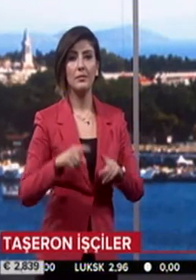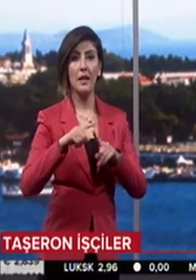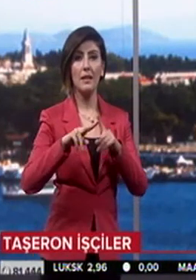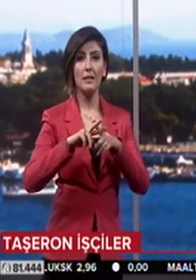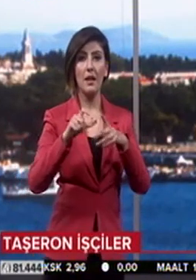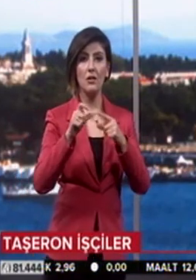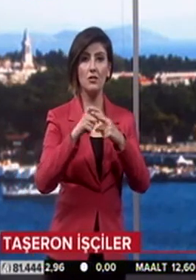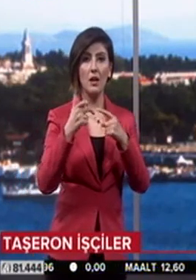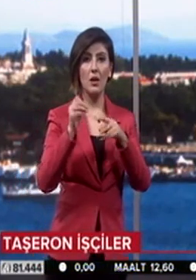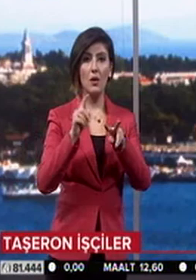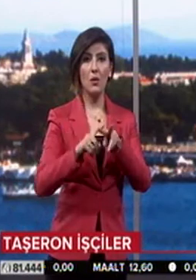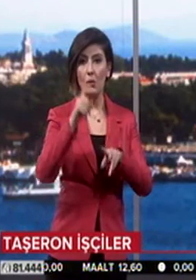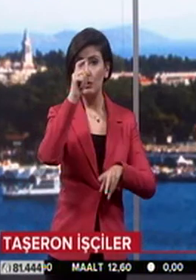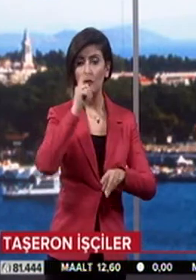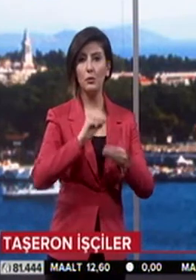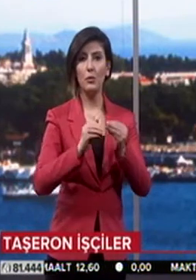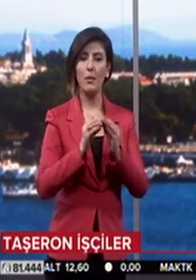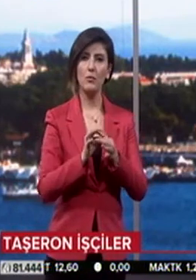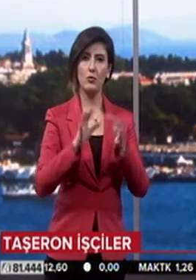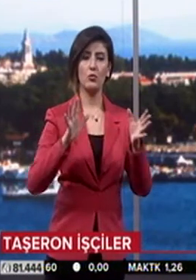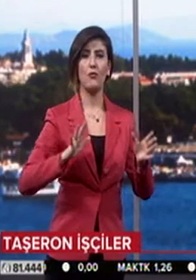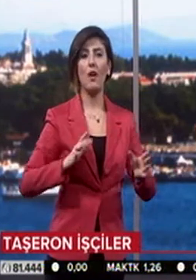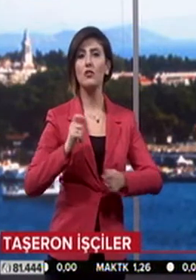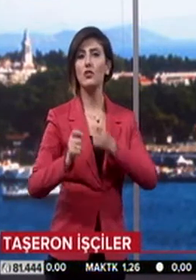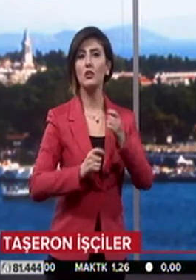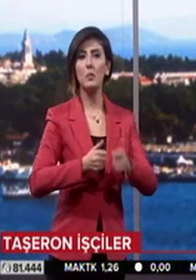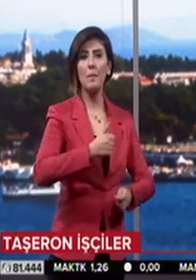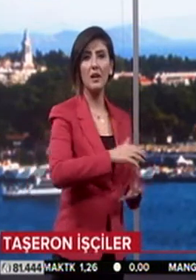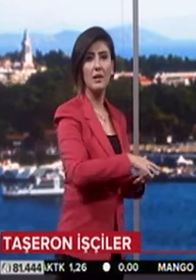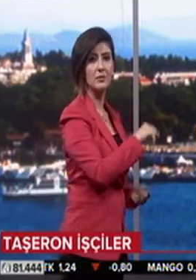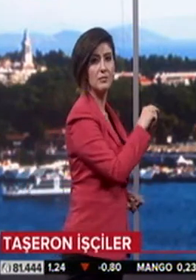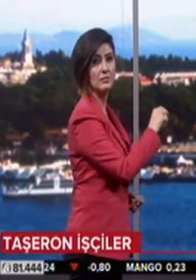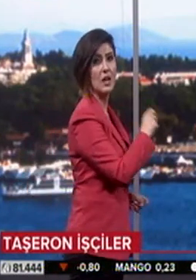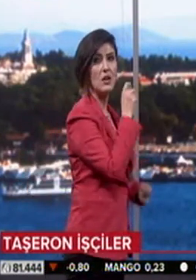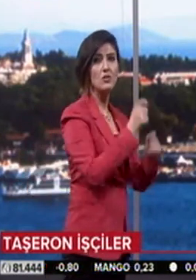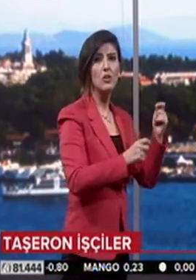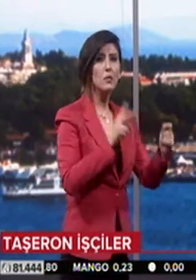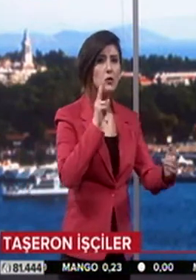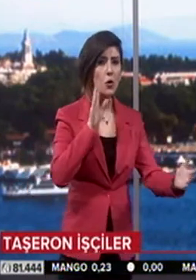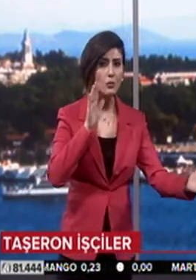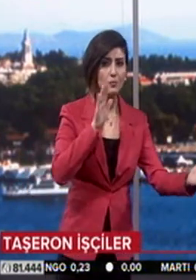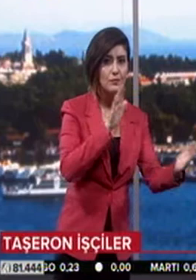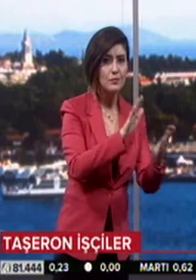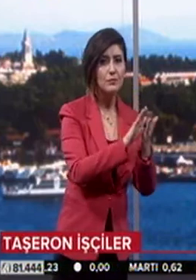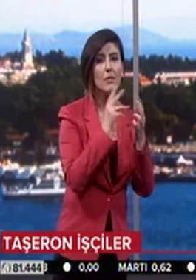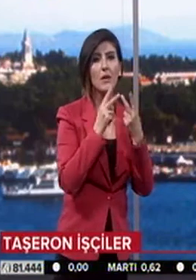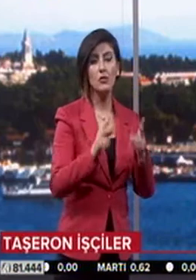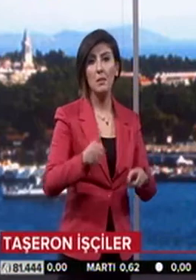Taşeron işçilerinin sorunu çözülüyor. Çalışma ve Sosyal Güvenlik Bakanı Faruk Çelik çalışmada sona gelindiğini açıkladı. Bakanlar